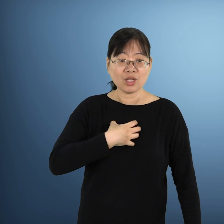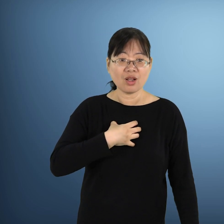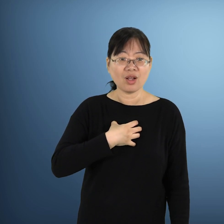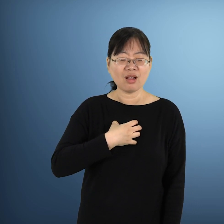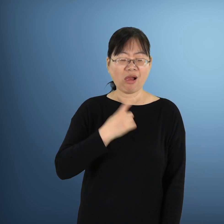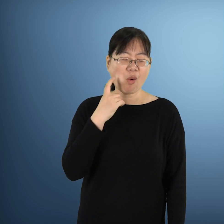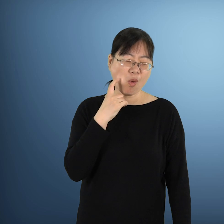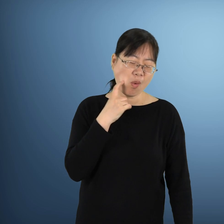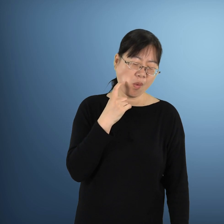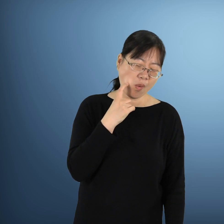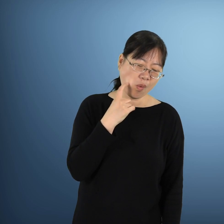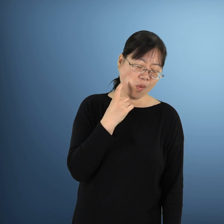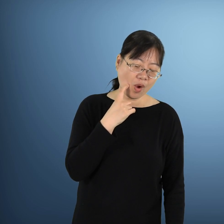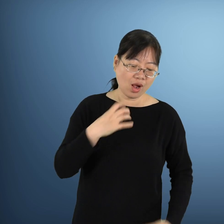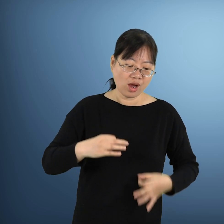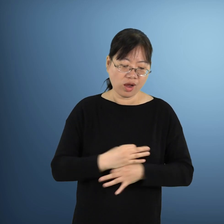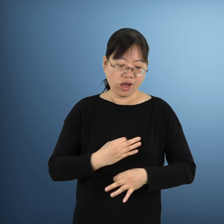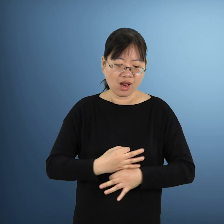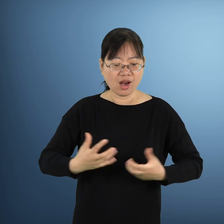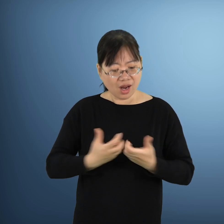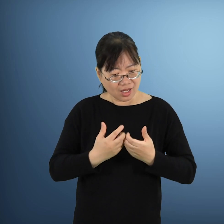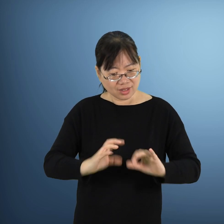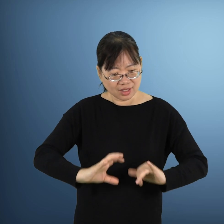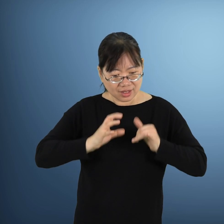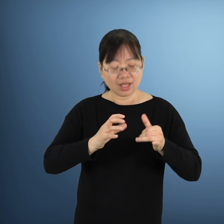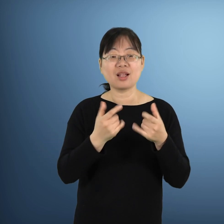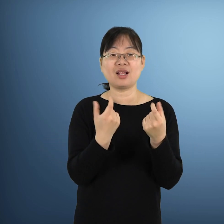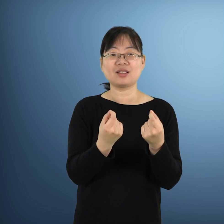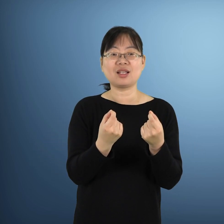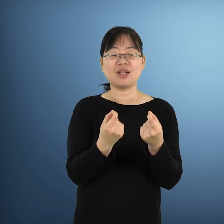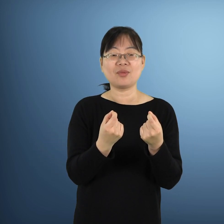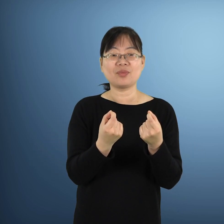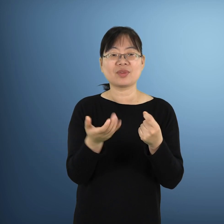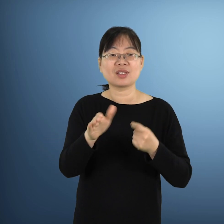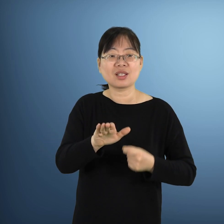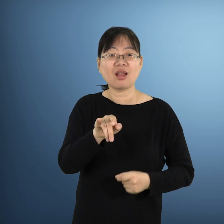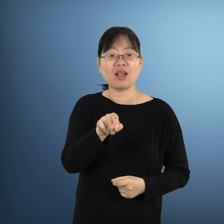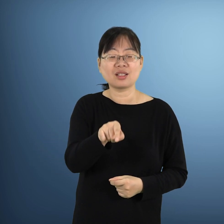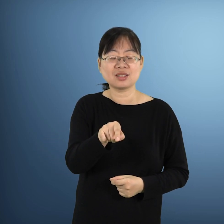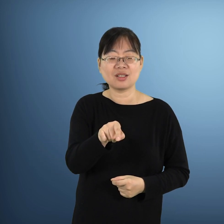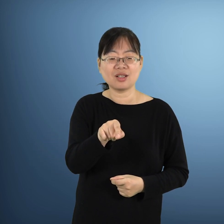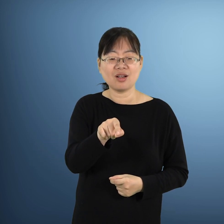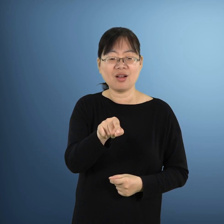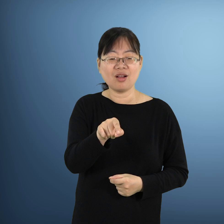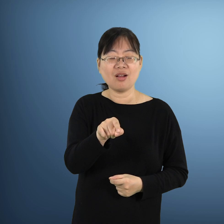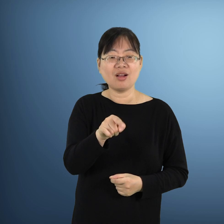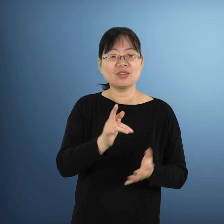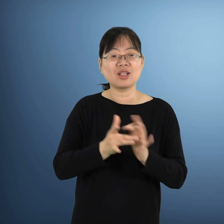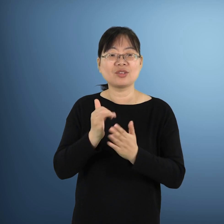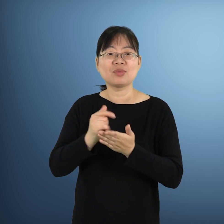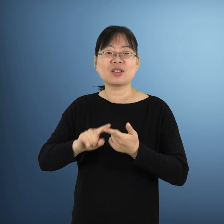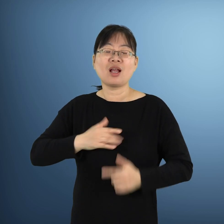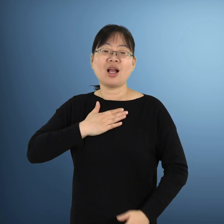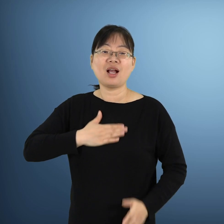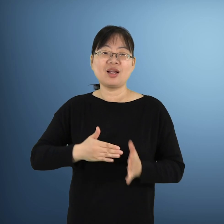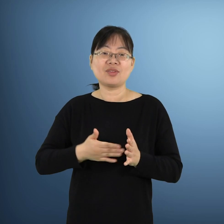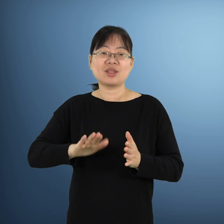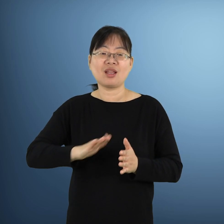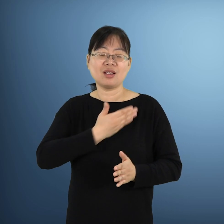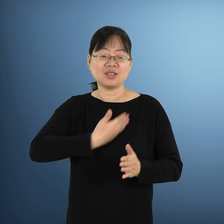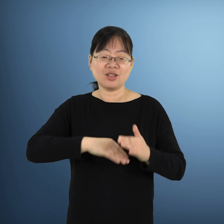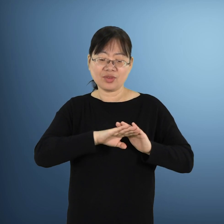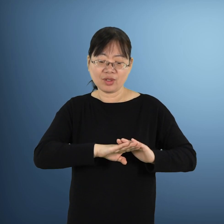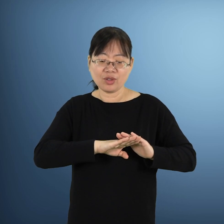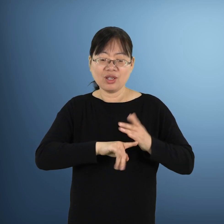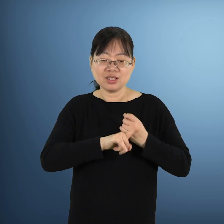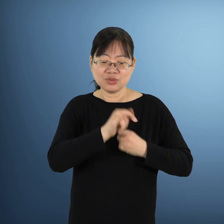위협과 거짓과 불의가 가득 찬 세상이에요. 근데 그런 걸 뻔히 예수님은 알면서 왜 제자들을